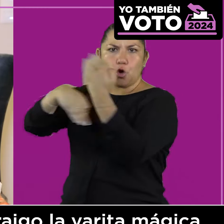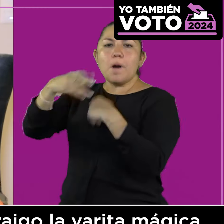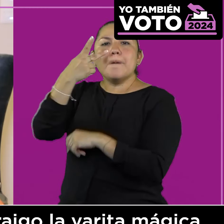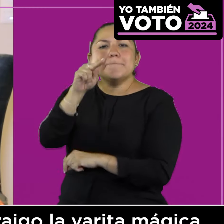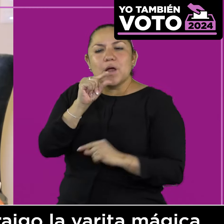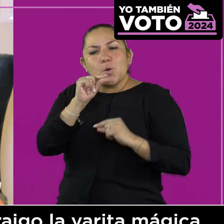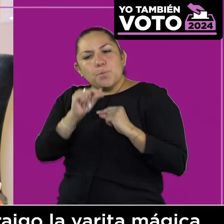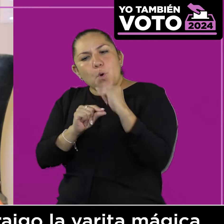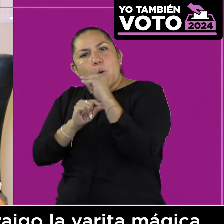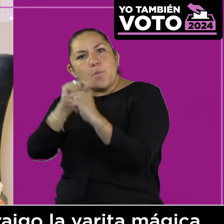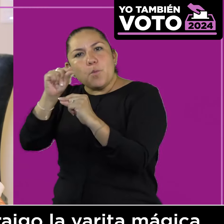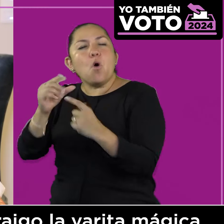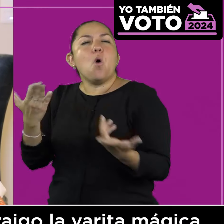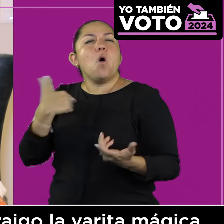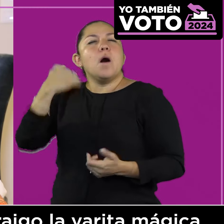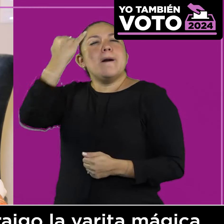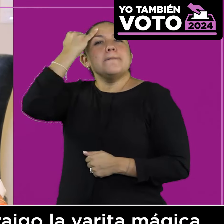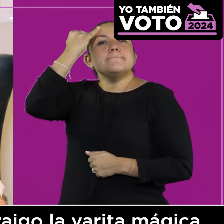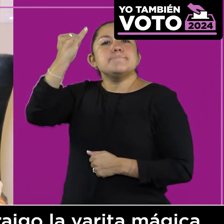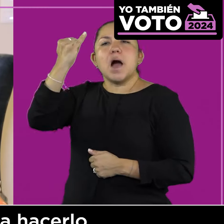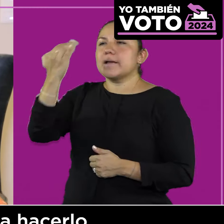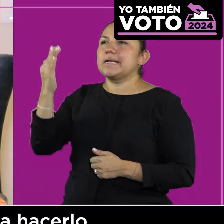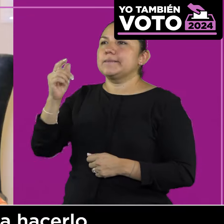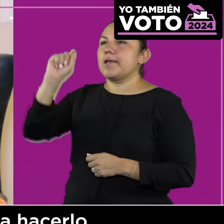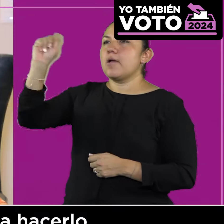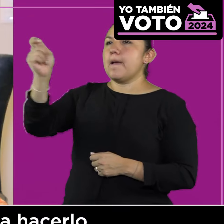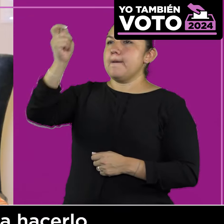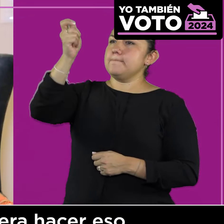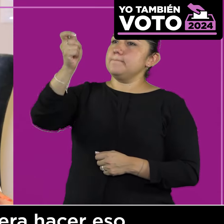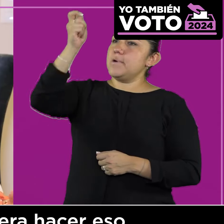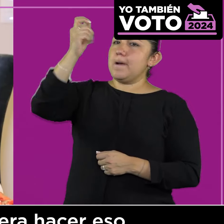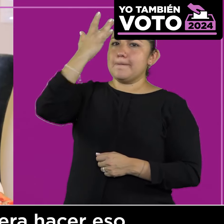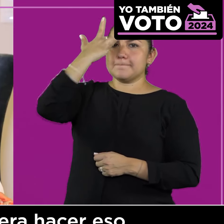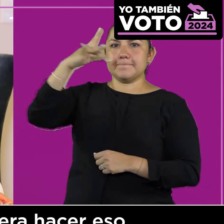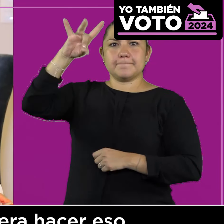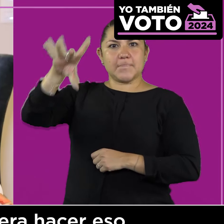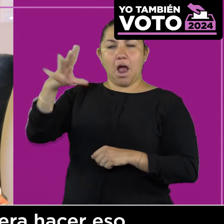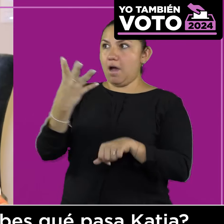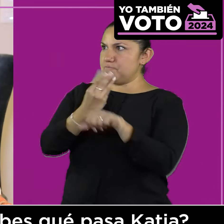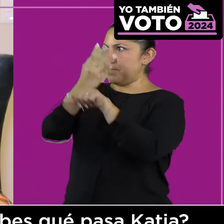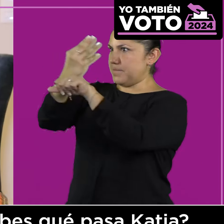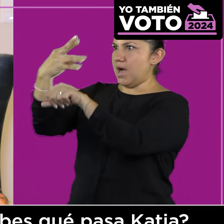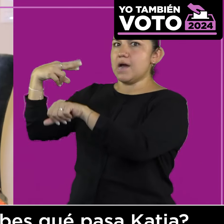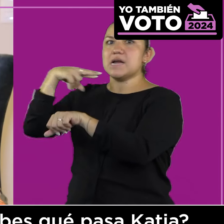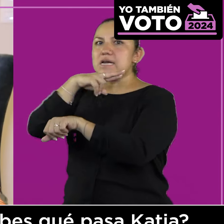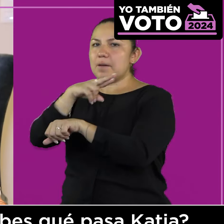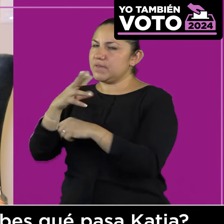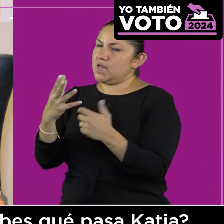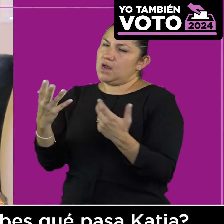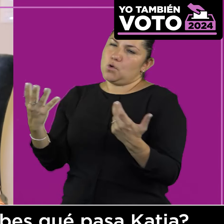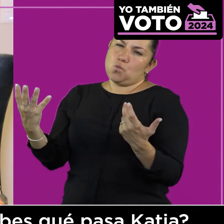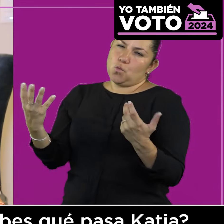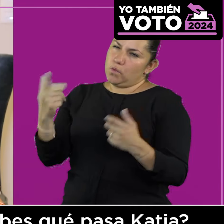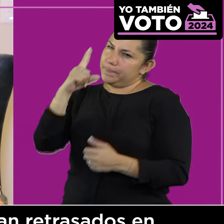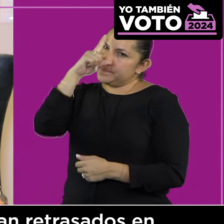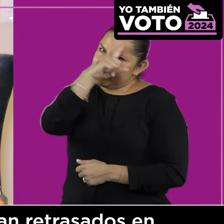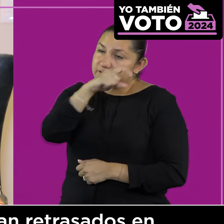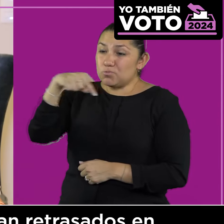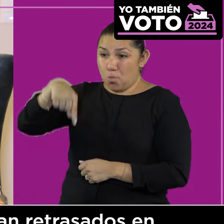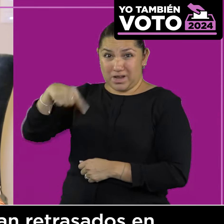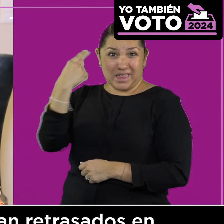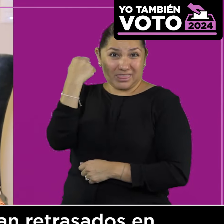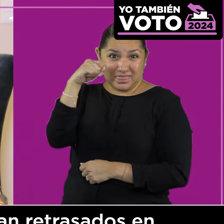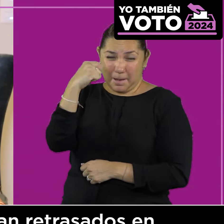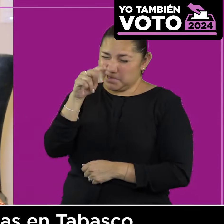no podemos decir traigo la varita máquina mágica y vamos a hacerlo ojalá se pudiera hacer eso pero sabes qué pasa Katia que